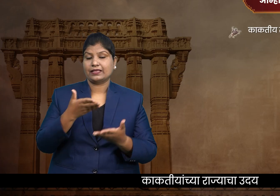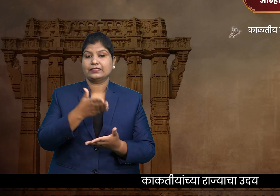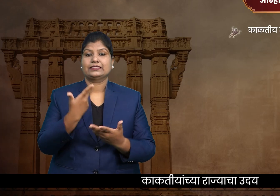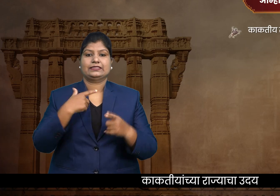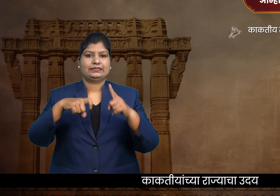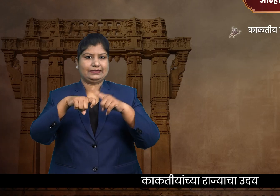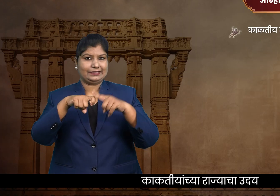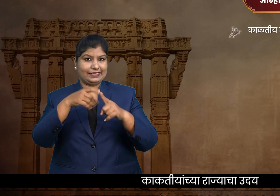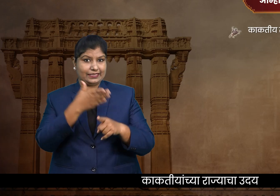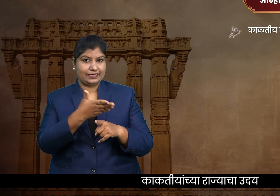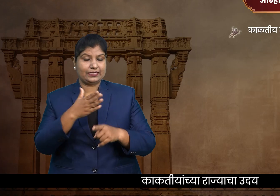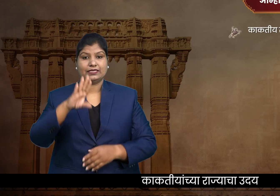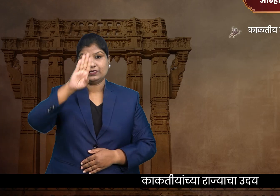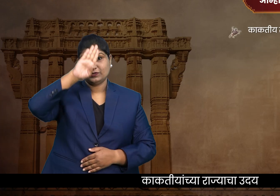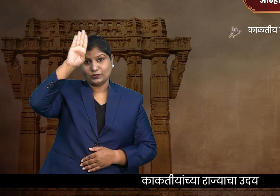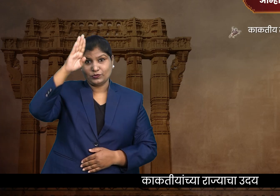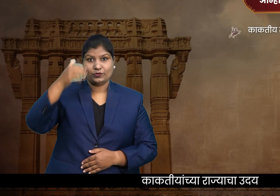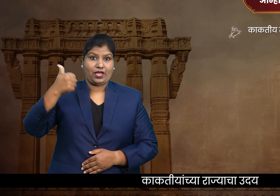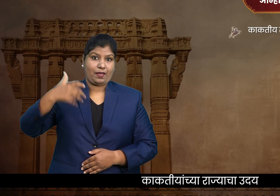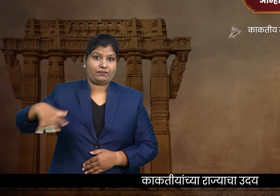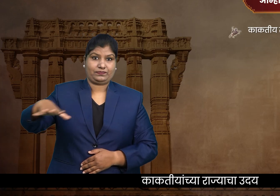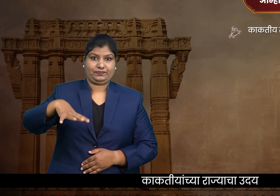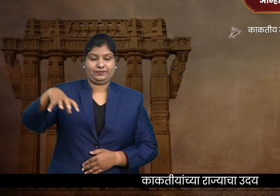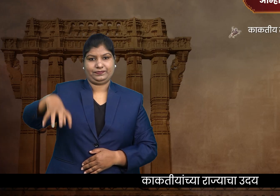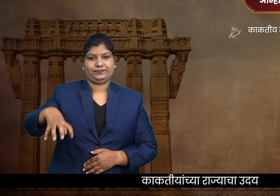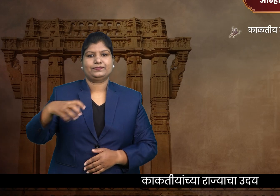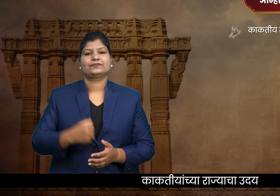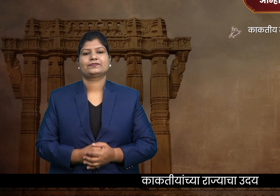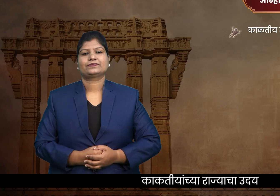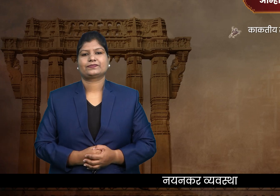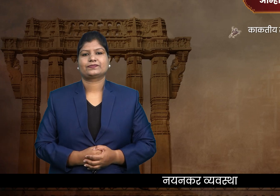काकतीयांच्या राज्याचा उदय.